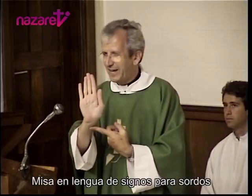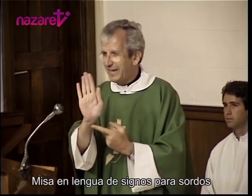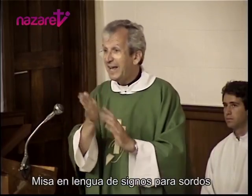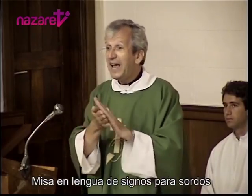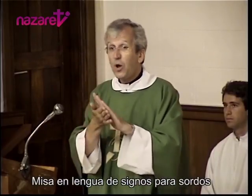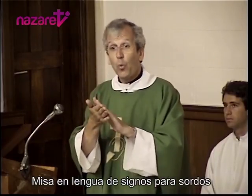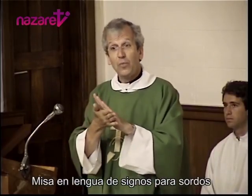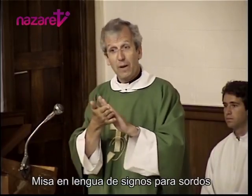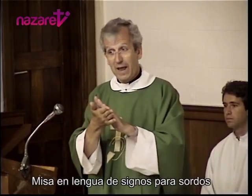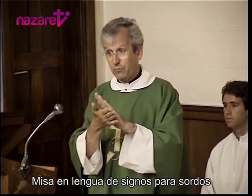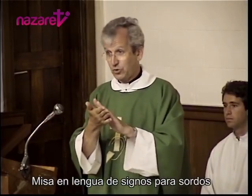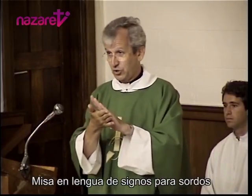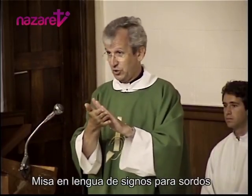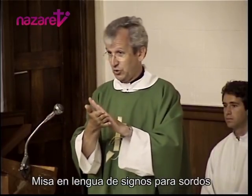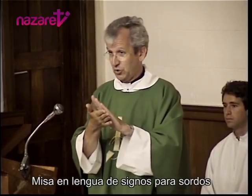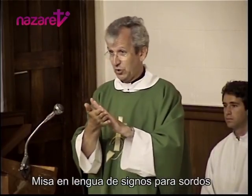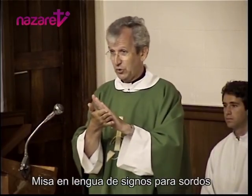¿eh? Cuando hablamos nosotros,